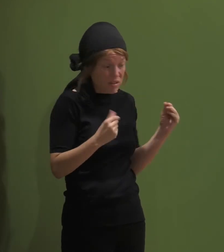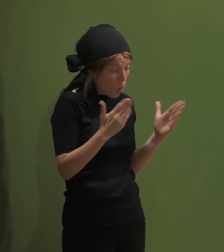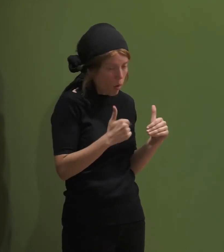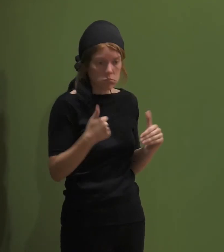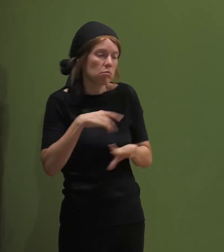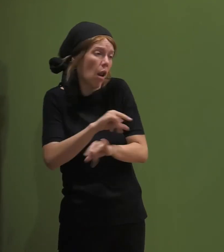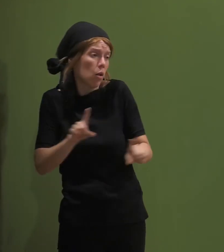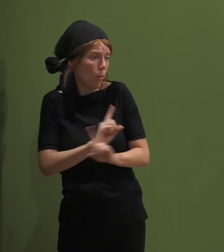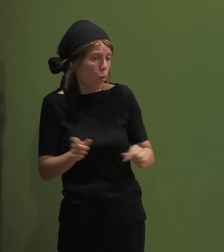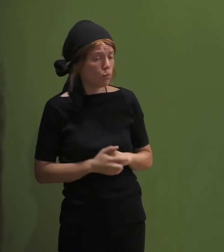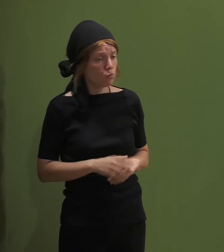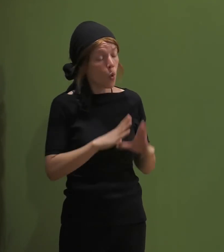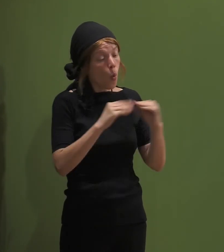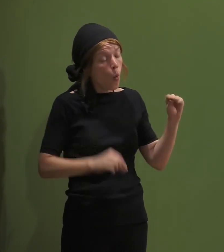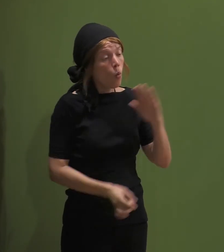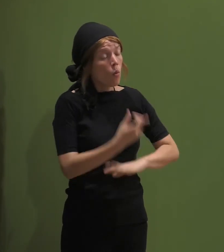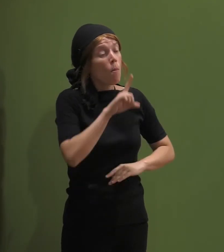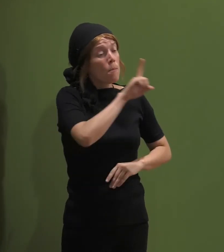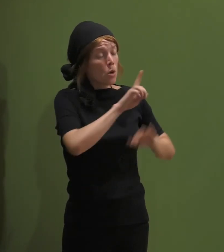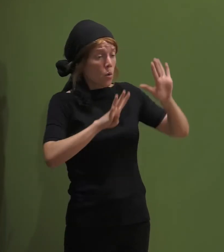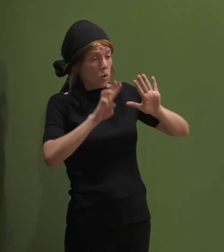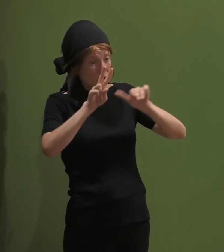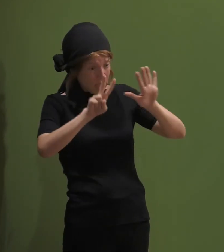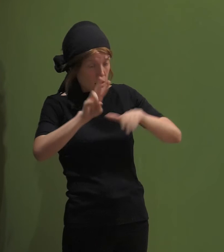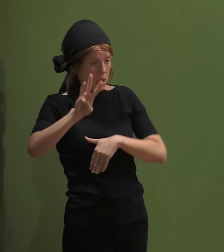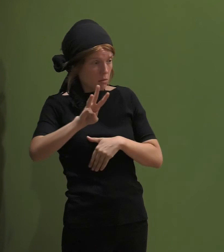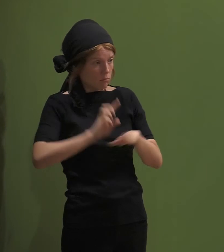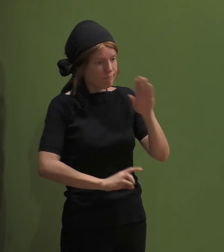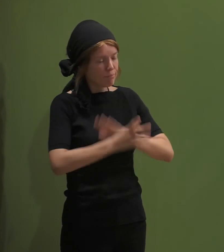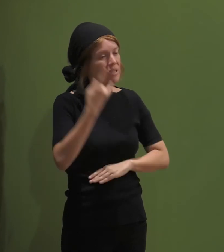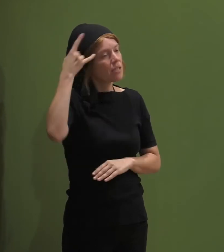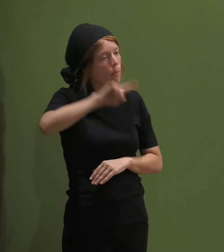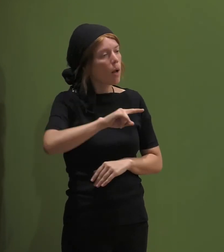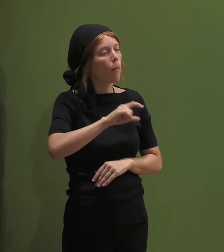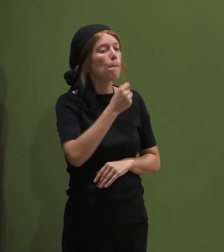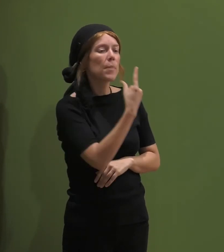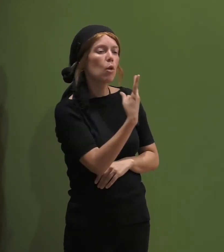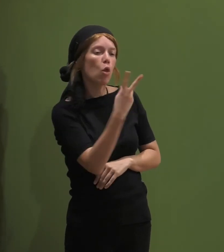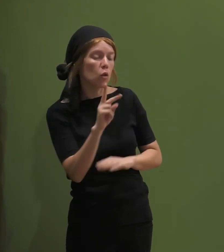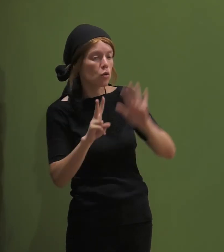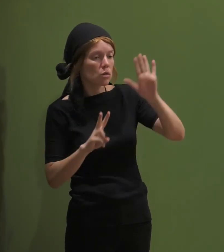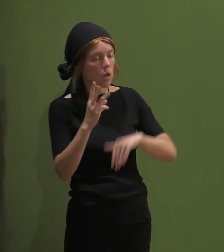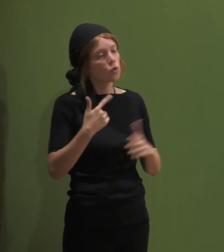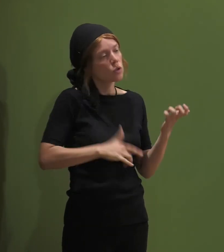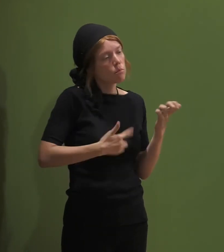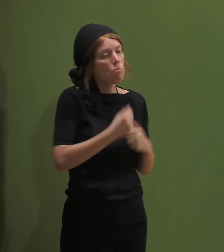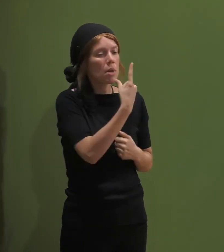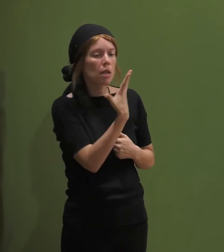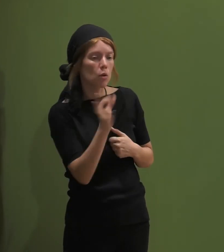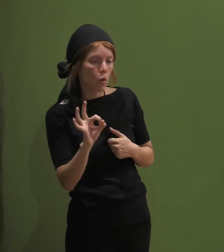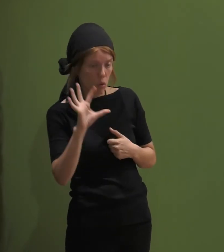Esta universidad nació en el 1973, la de Salamanca en 1218, la de Sevilla en el